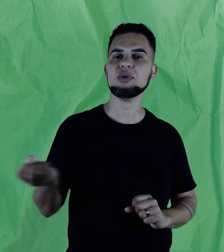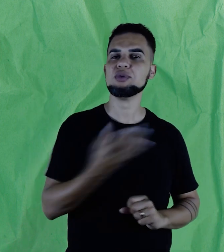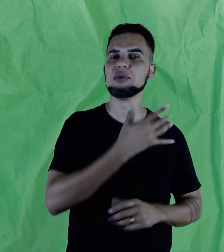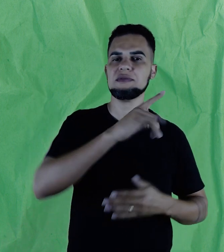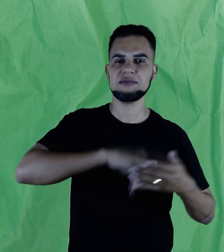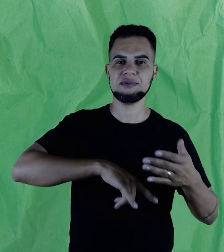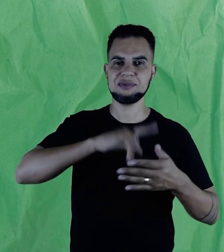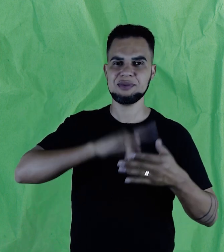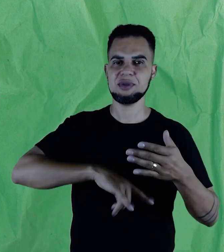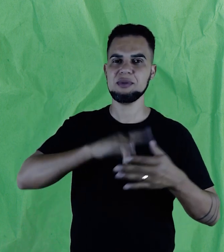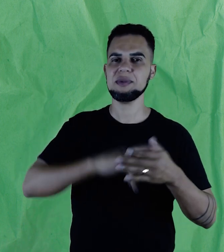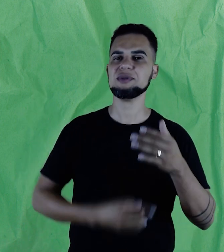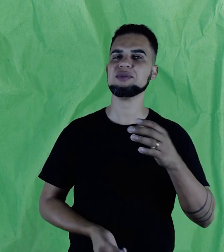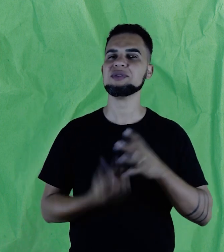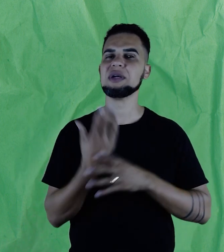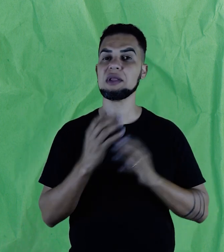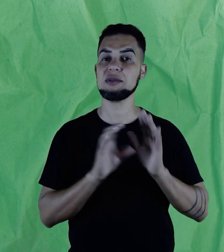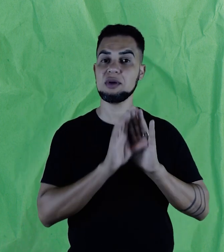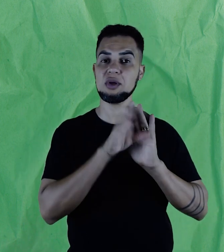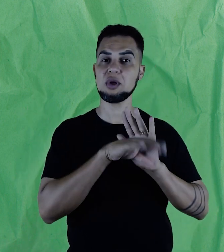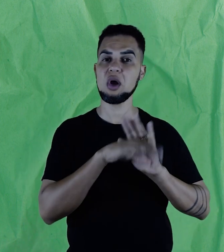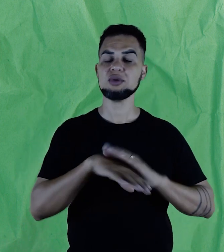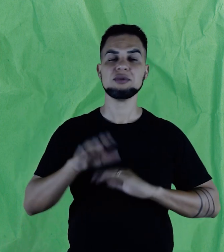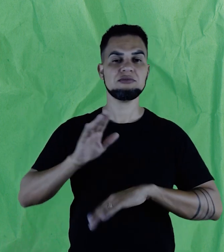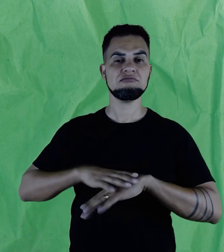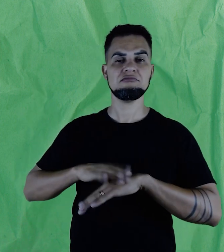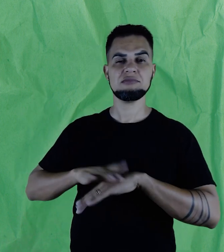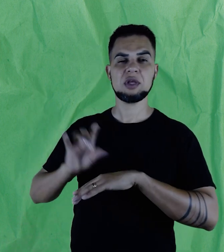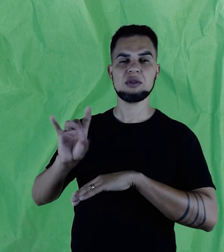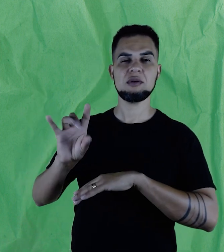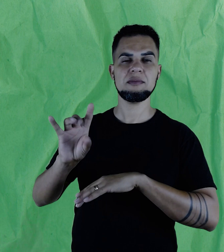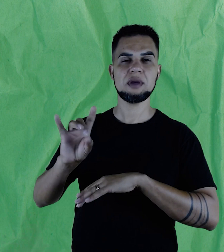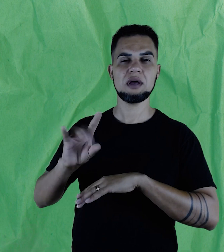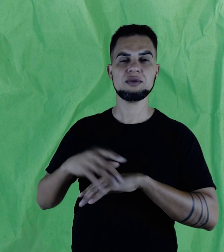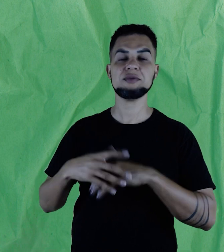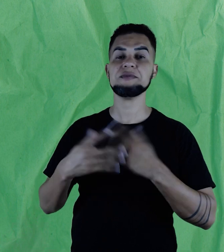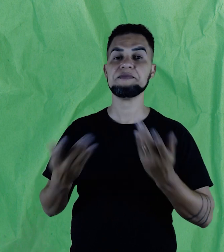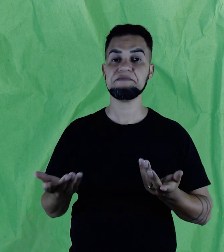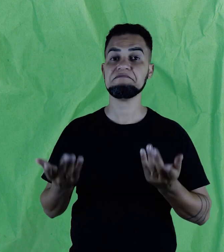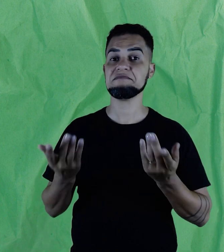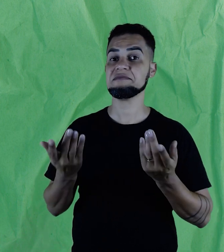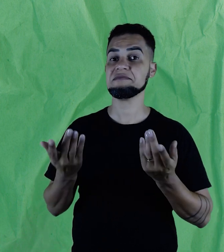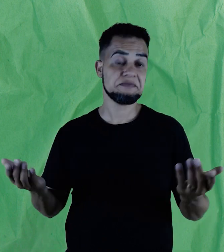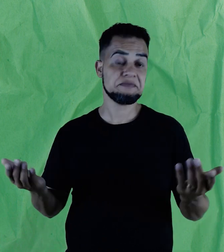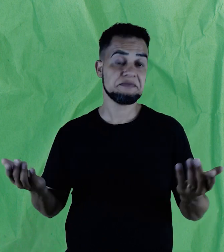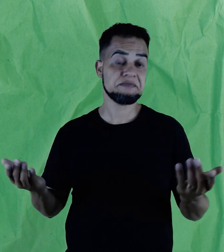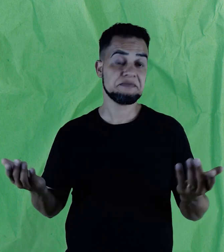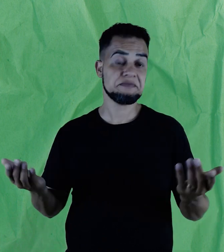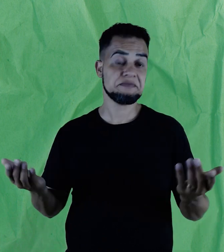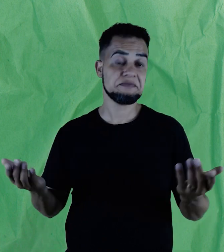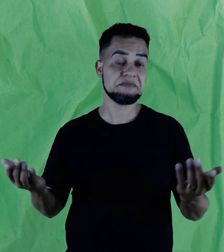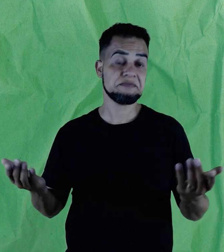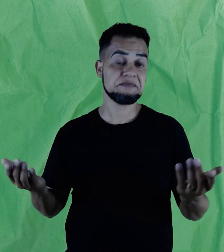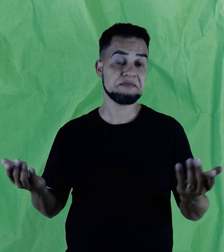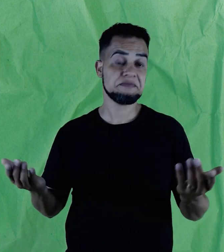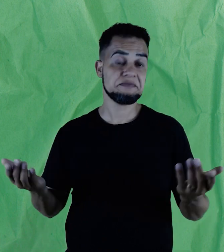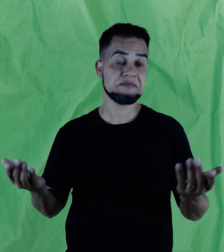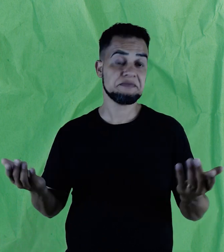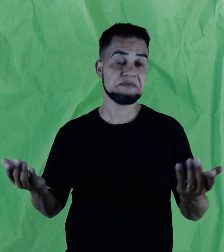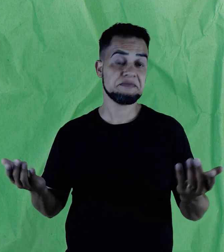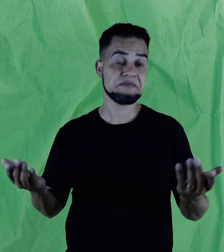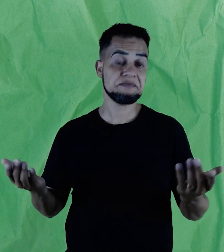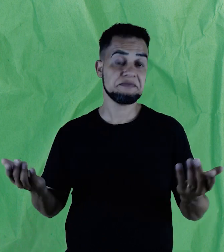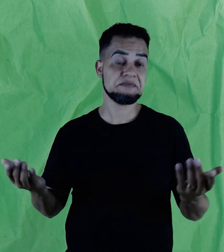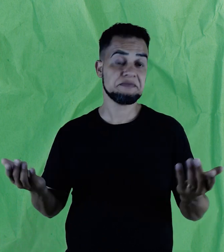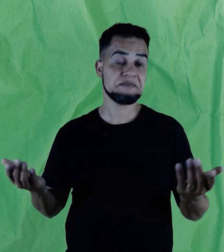documento, tá, gerado com código automático, em que eu lide apenas com o encerramento da leitura de um